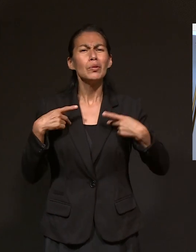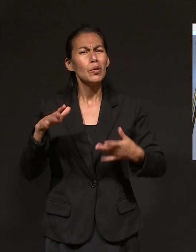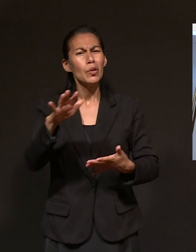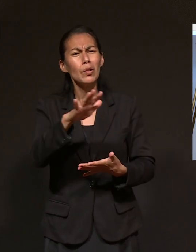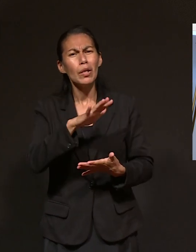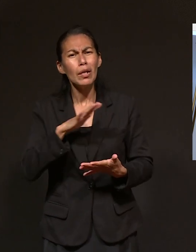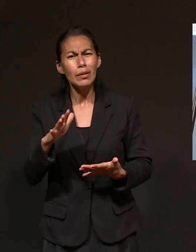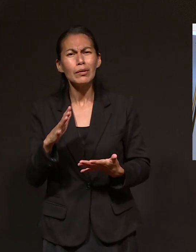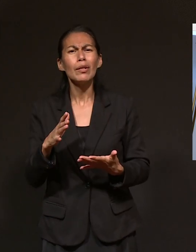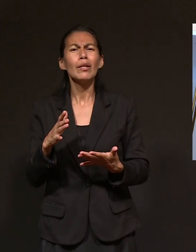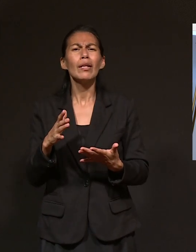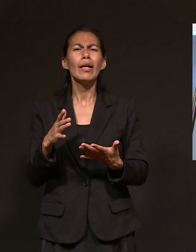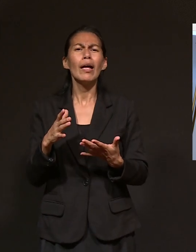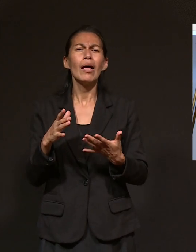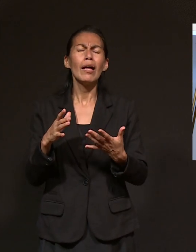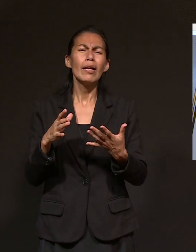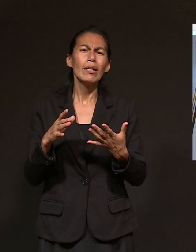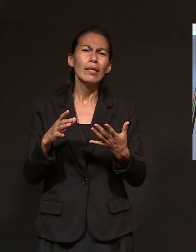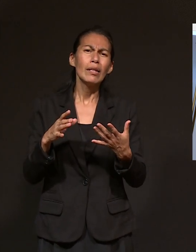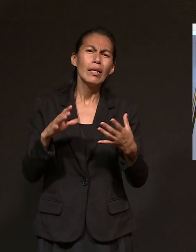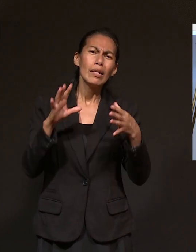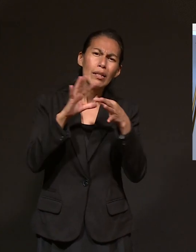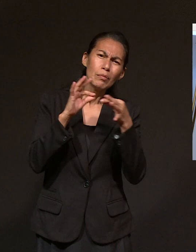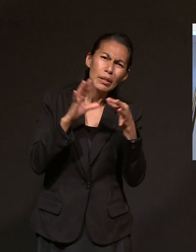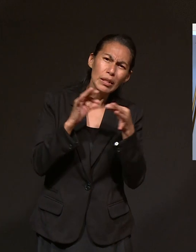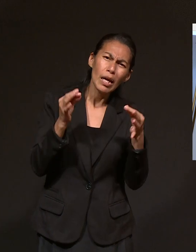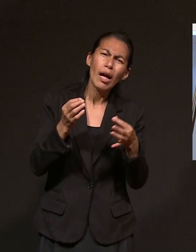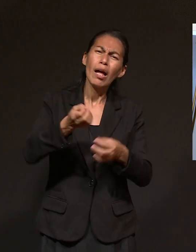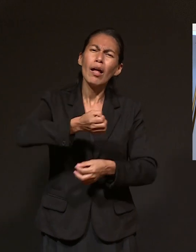Él es Dios